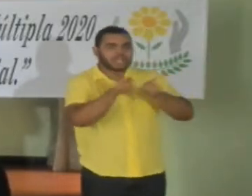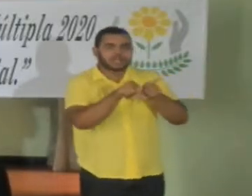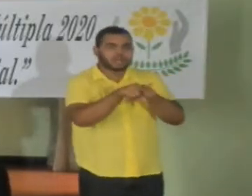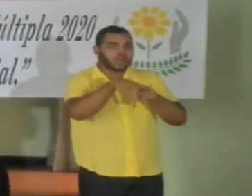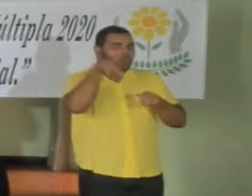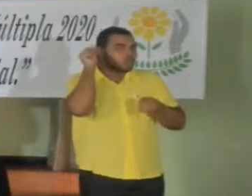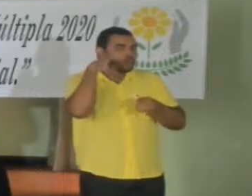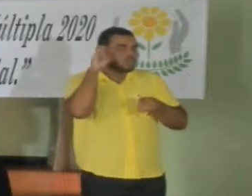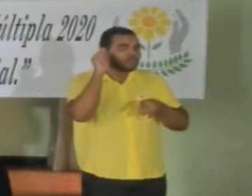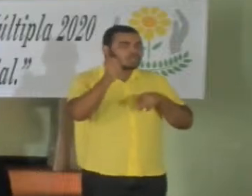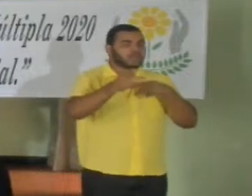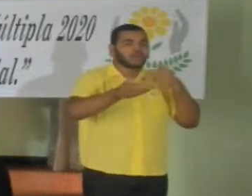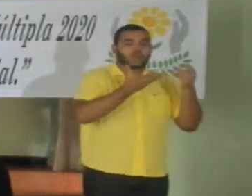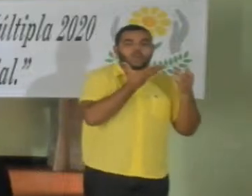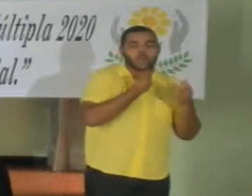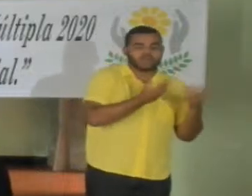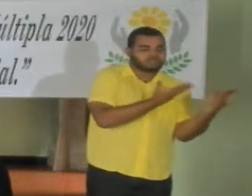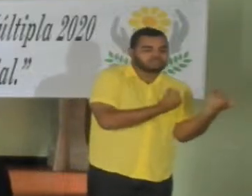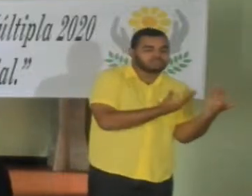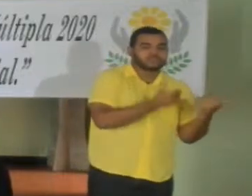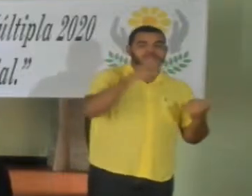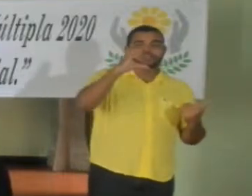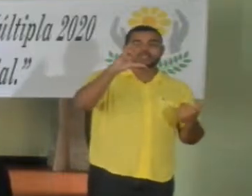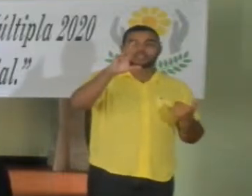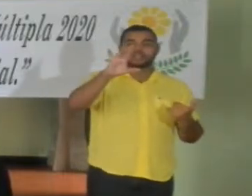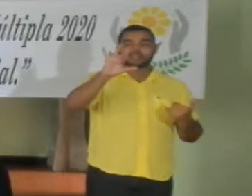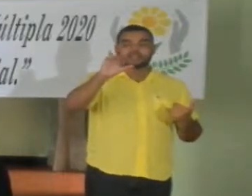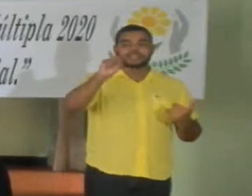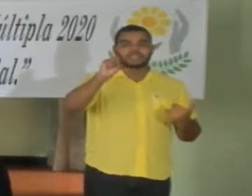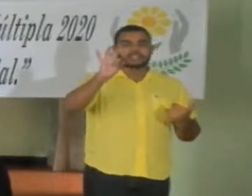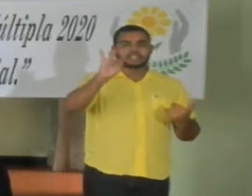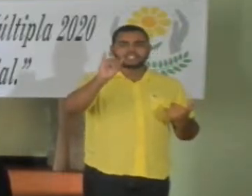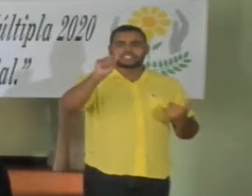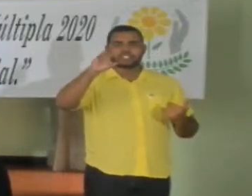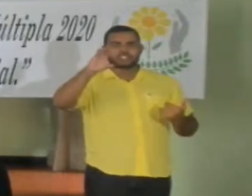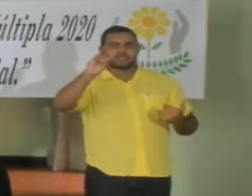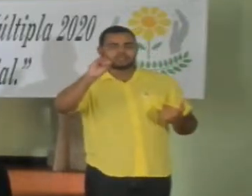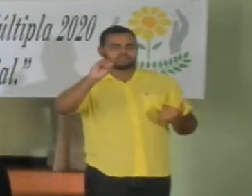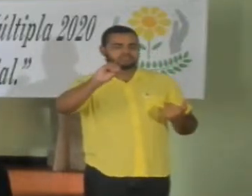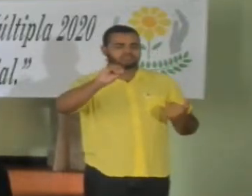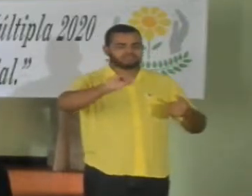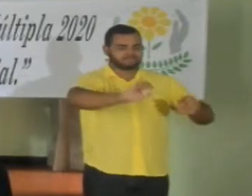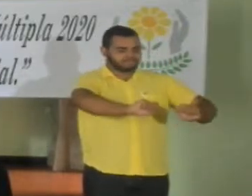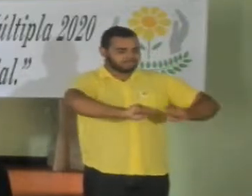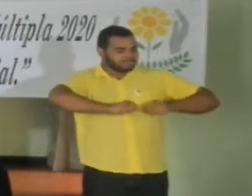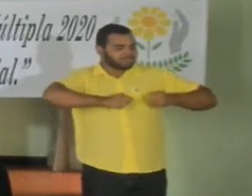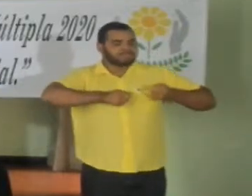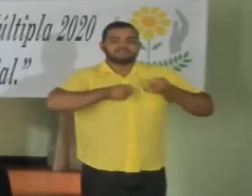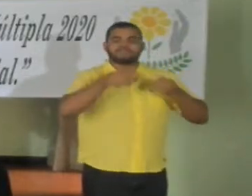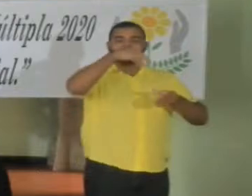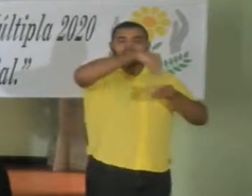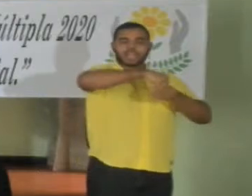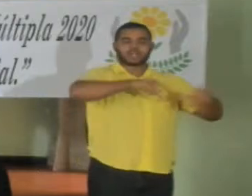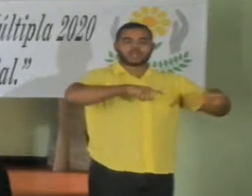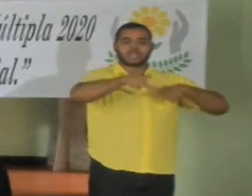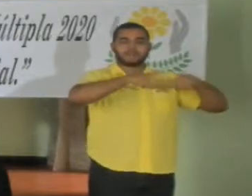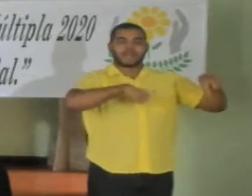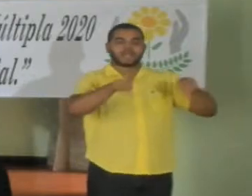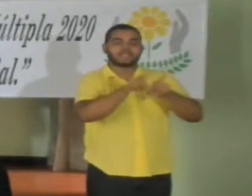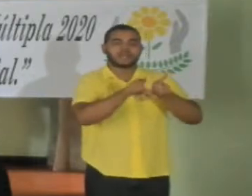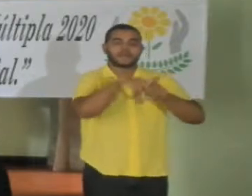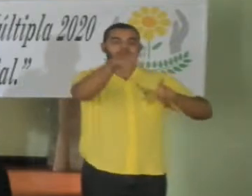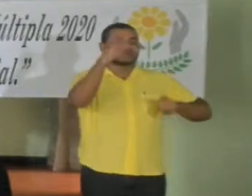relato do jovem Cristiano Rodrigues sobre o seu empoderamento no trabalho e sua experiência